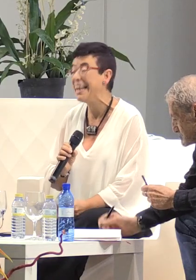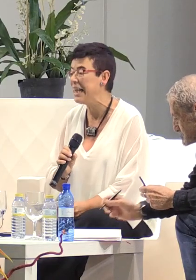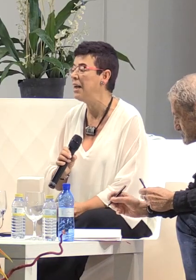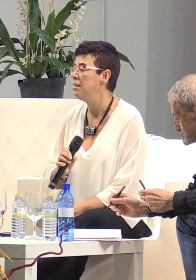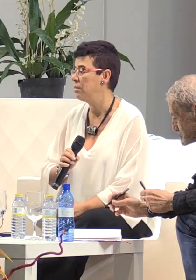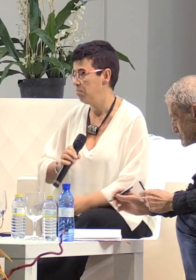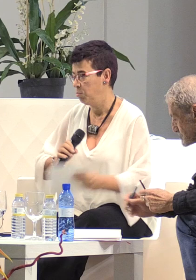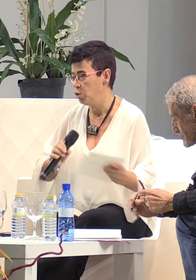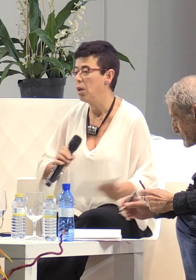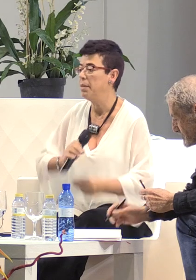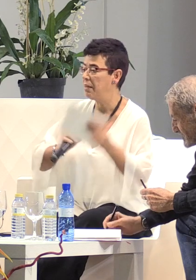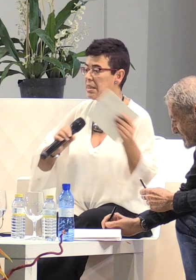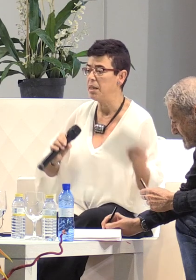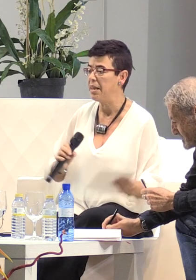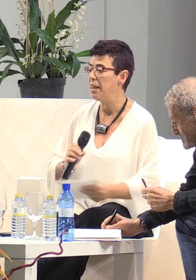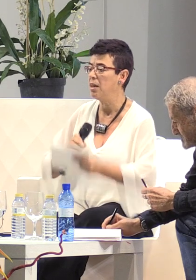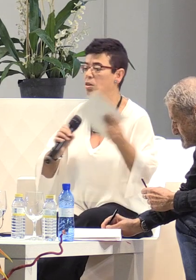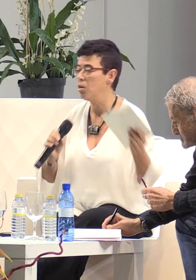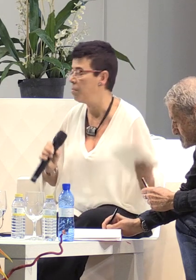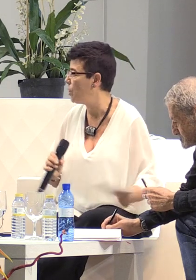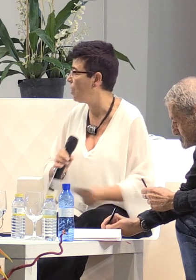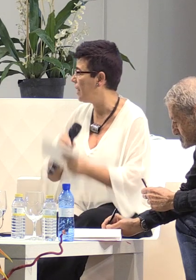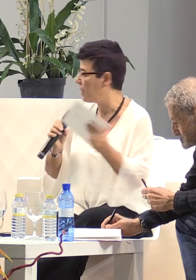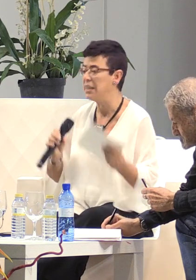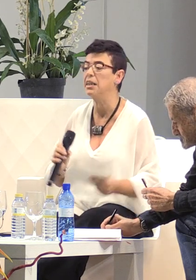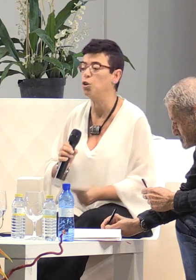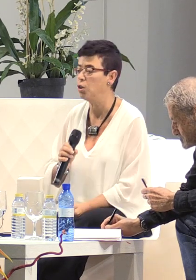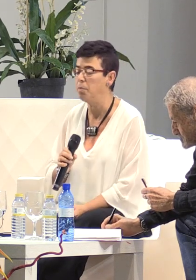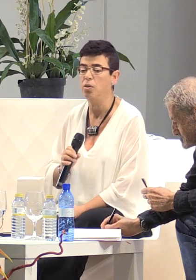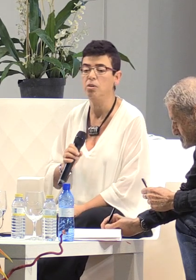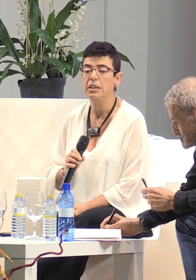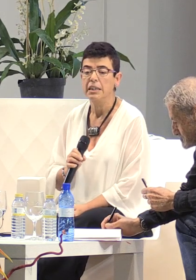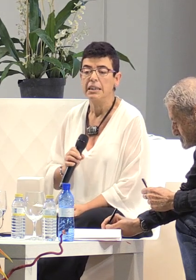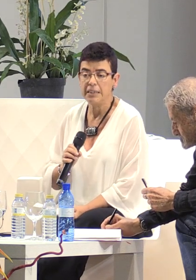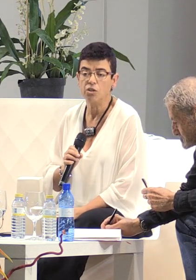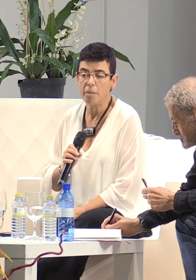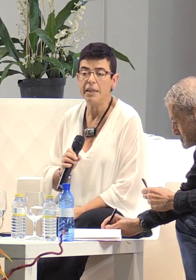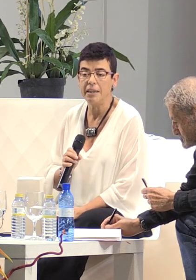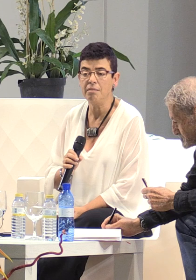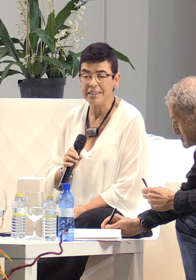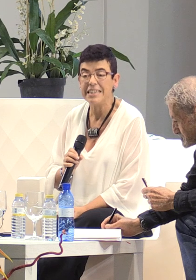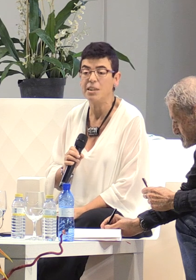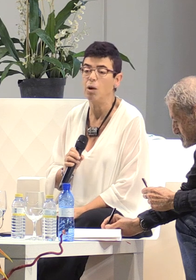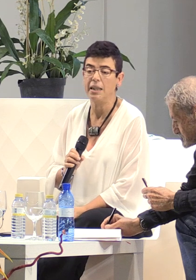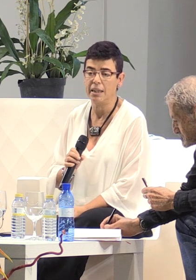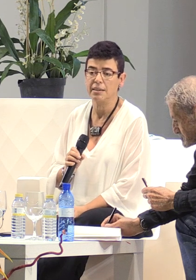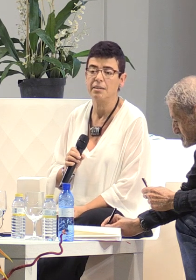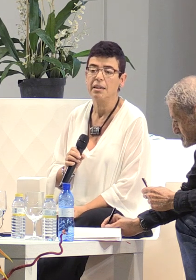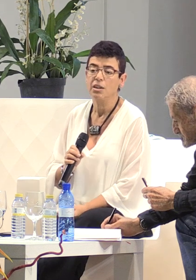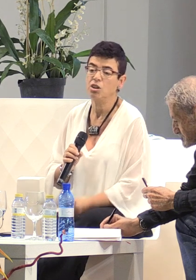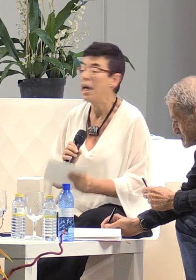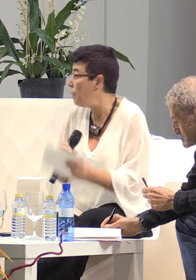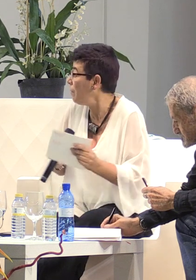que generan, no solamente discriminación, violencias de todo tipo, sino también